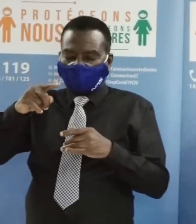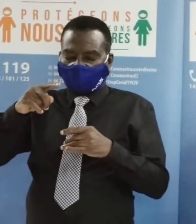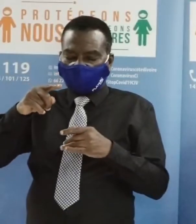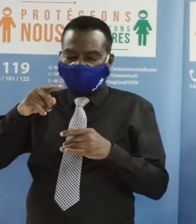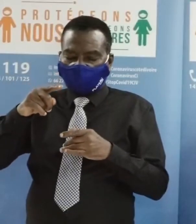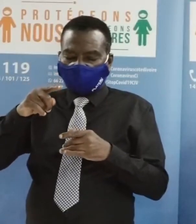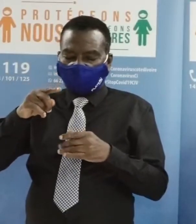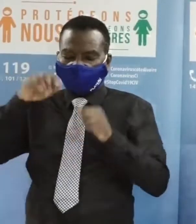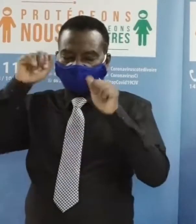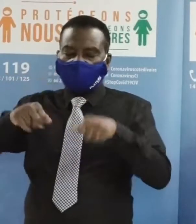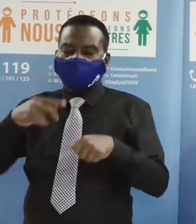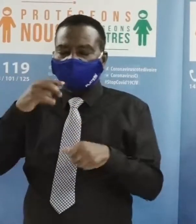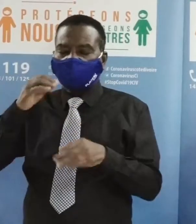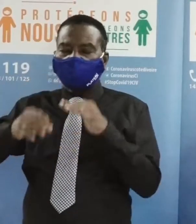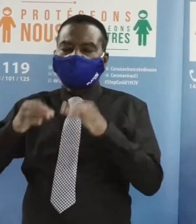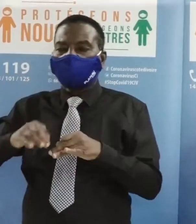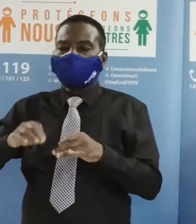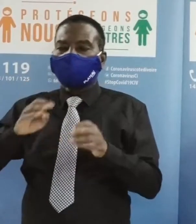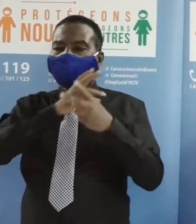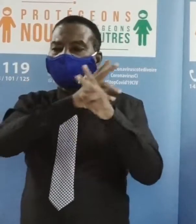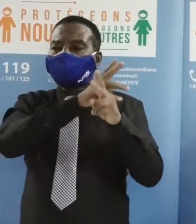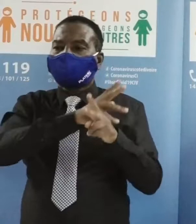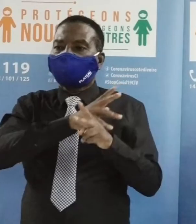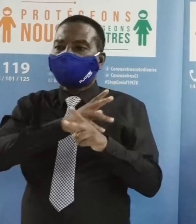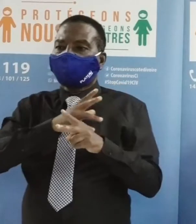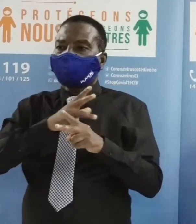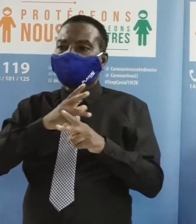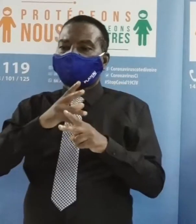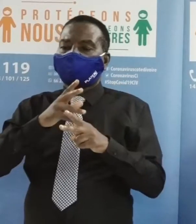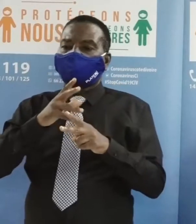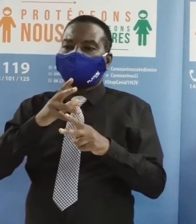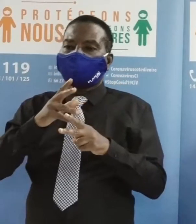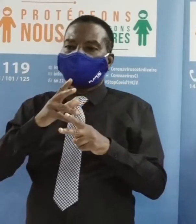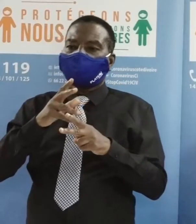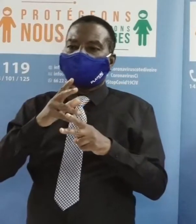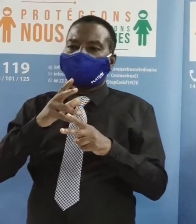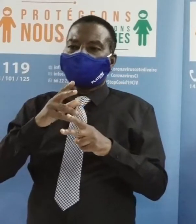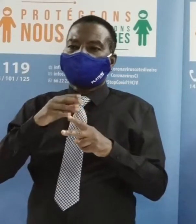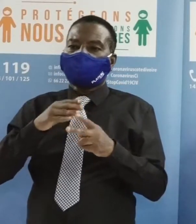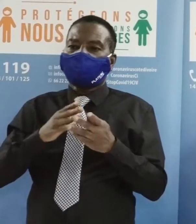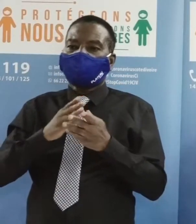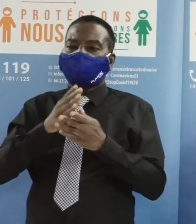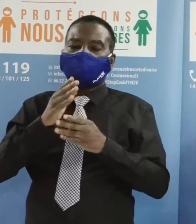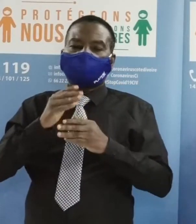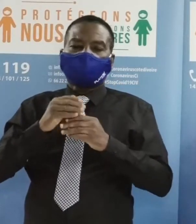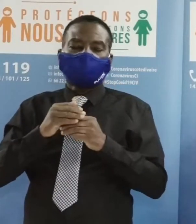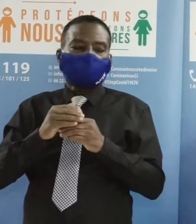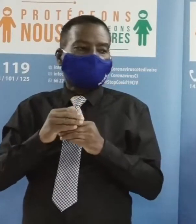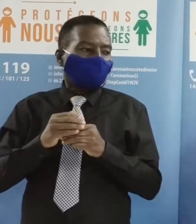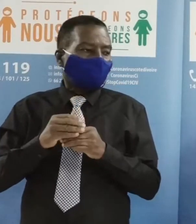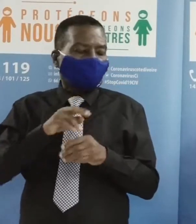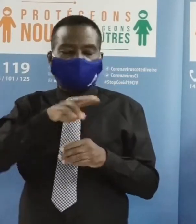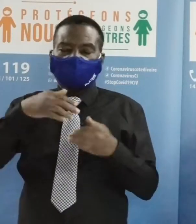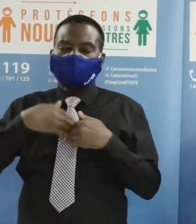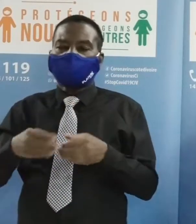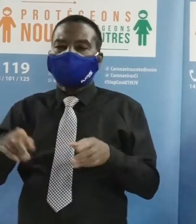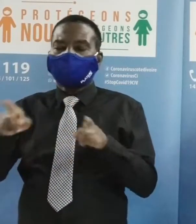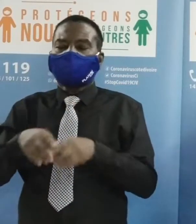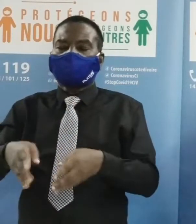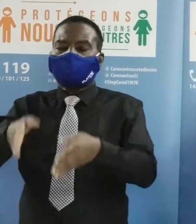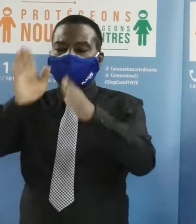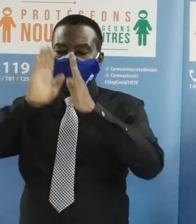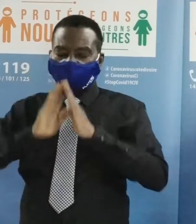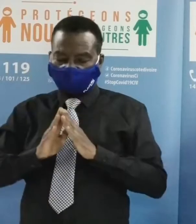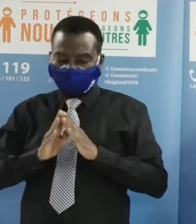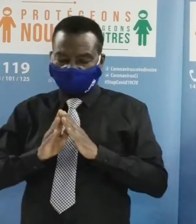voir si la carte bel et bien bien sûr vous avez aussi demandé